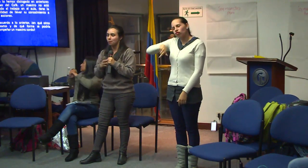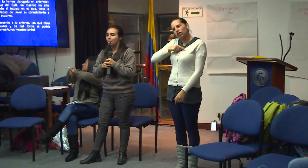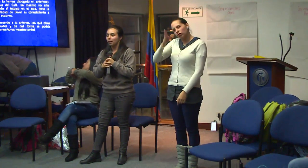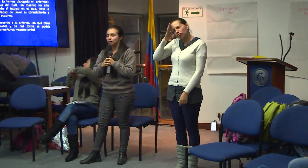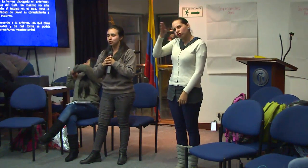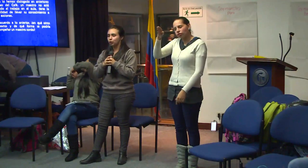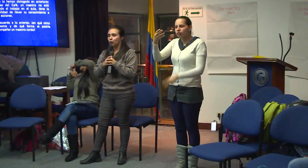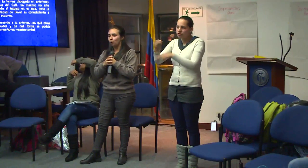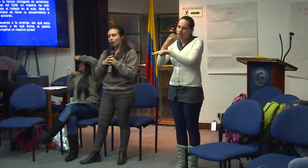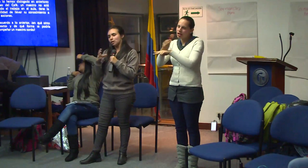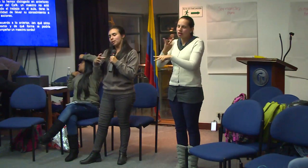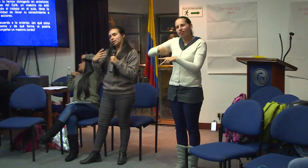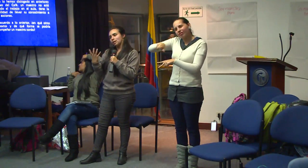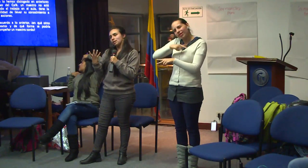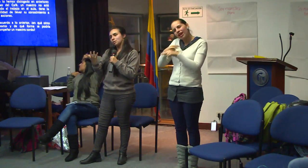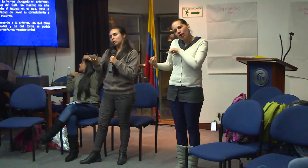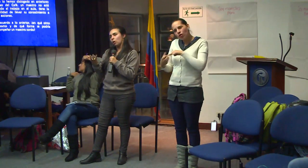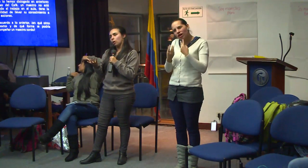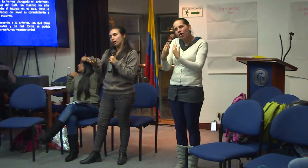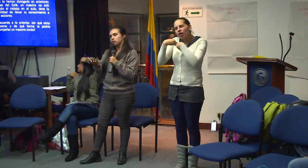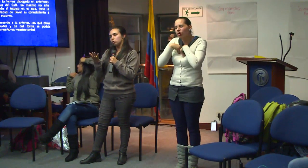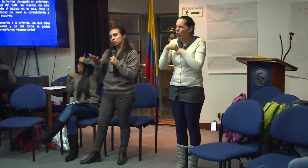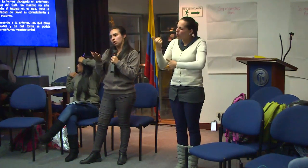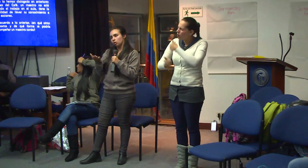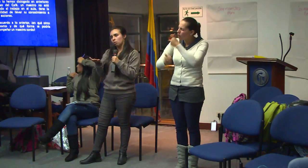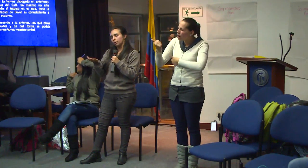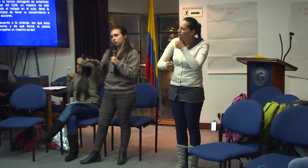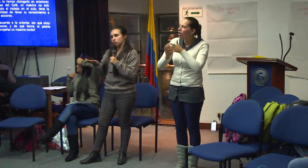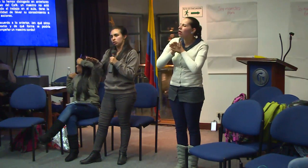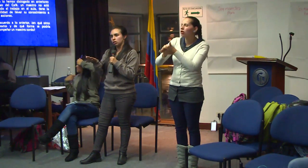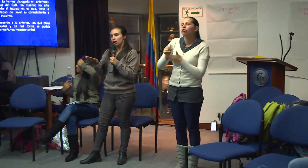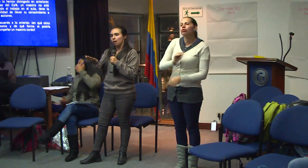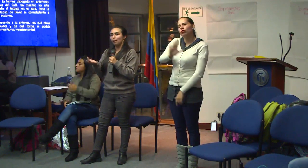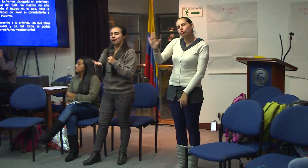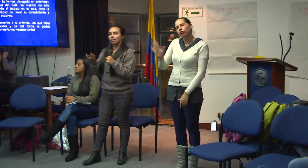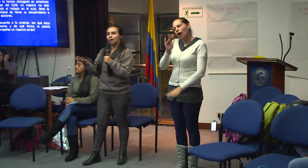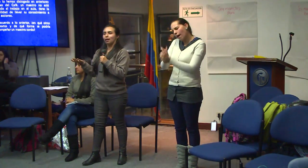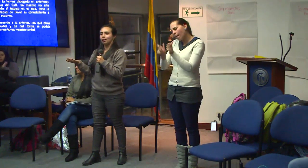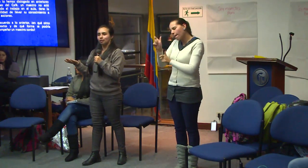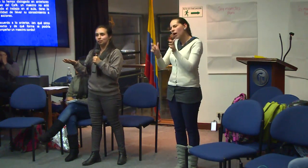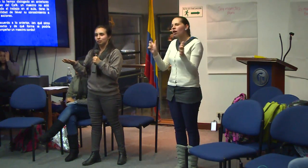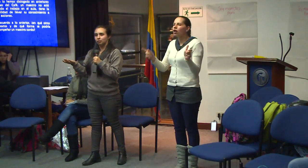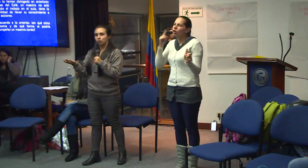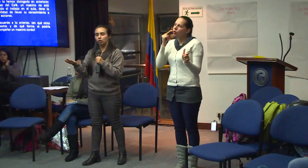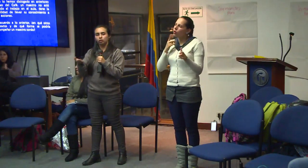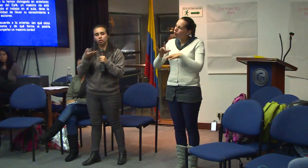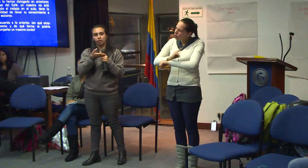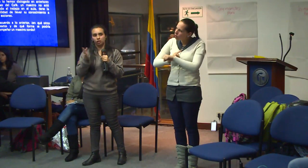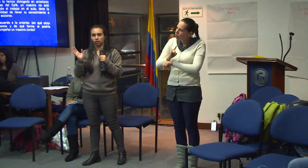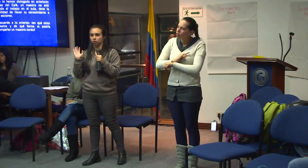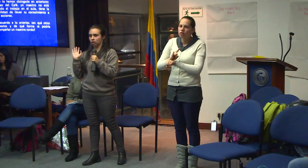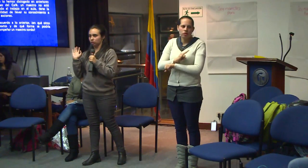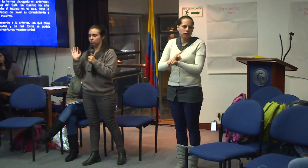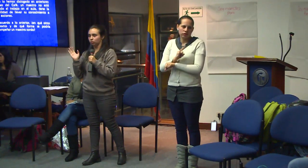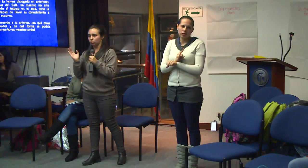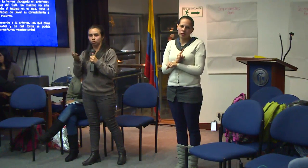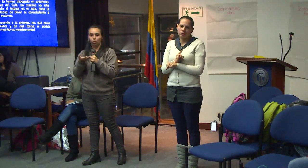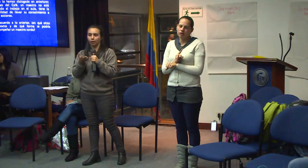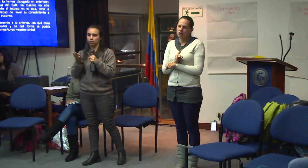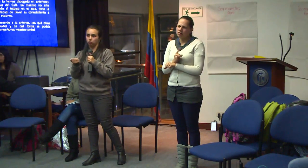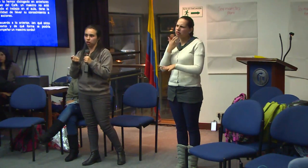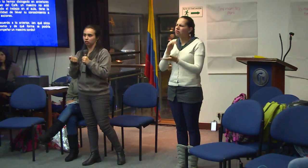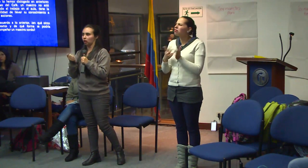maestros. Entonces yo digo, ¿cuáles van a ser esas metodologías que ustedes como personas sordas van a manejar cuando se presenten